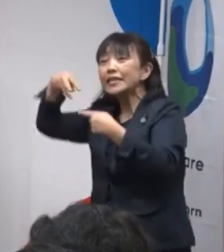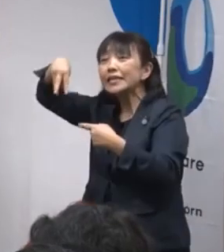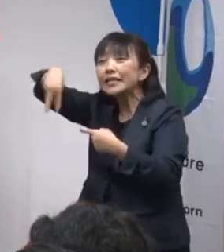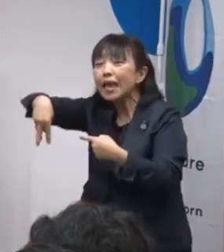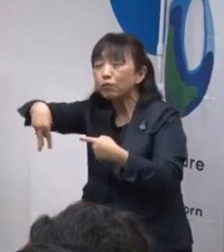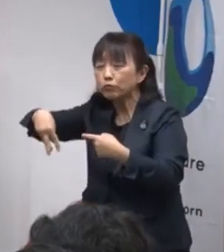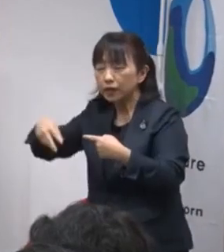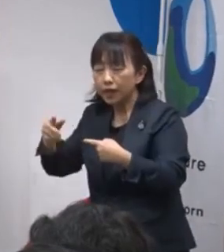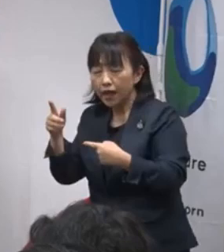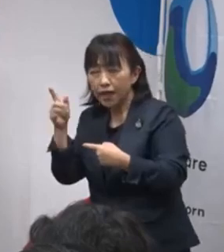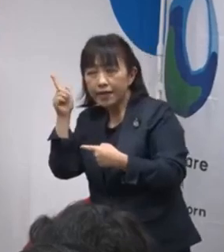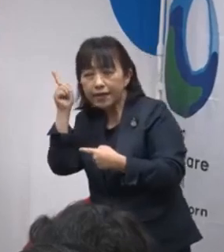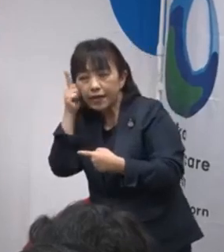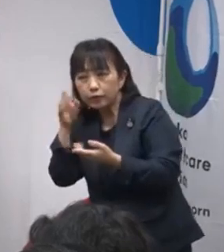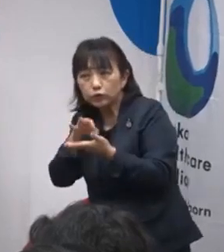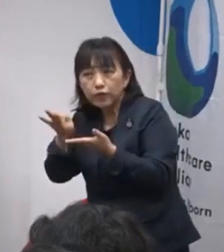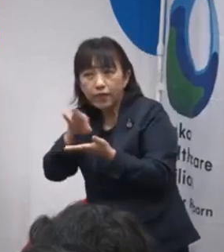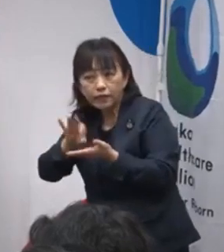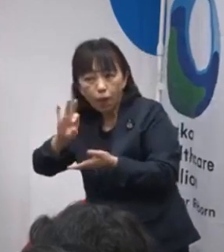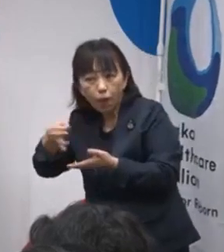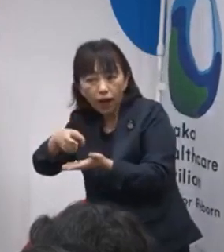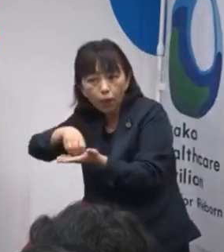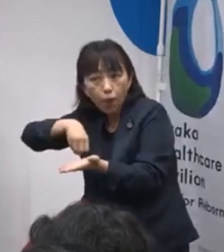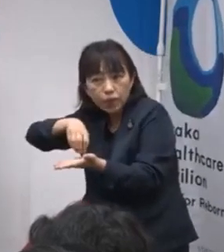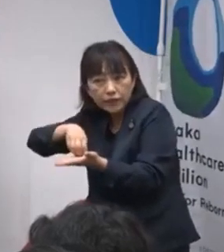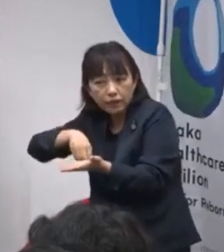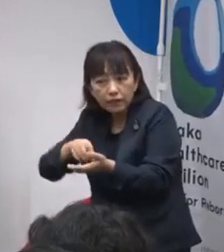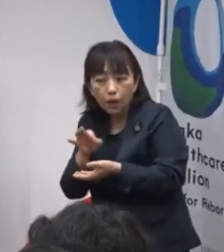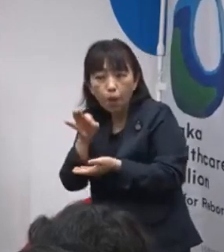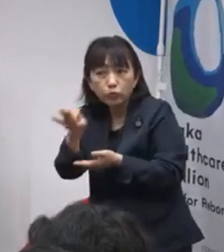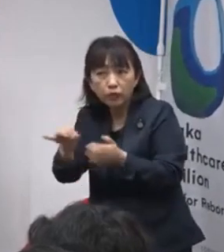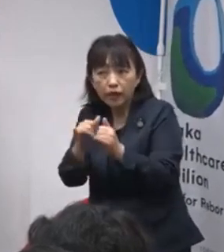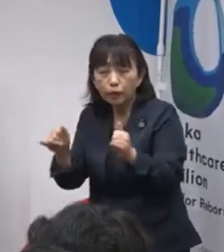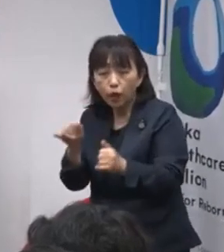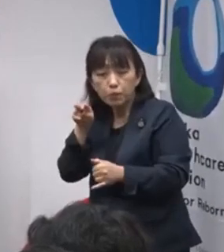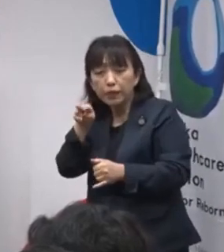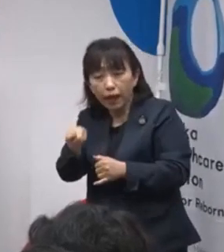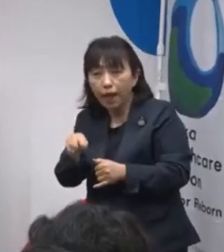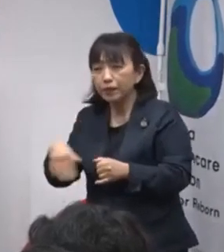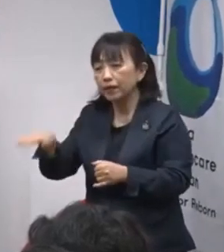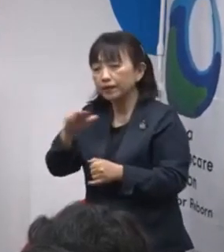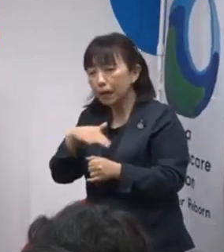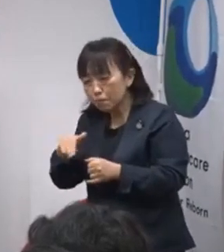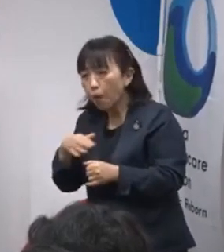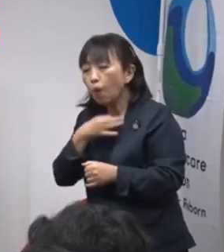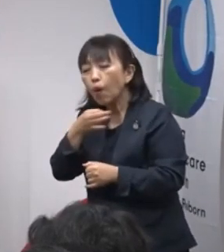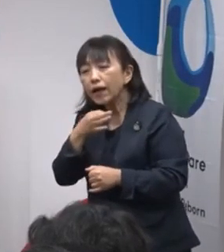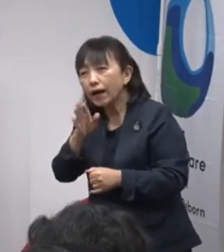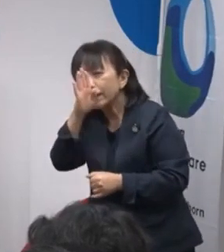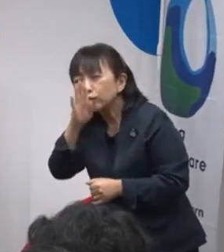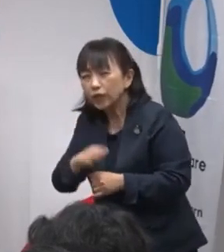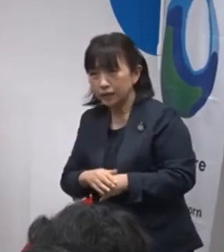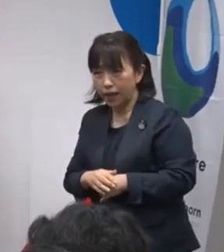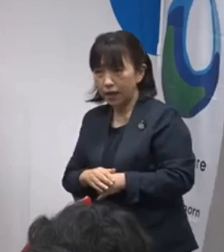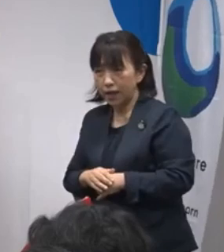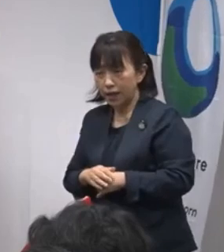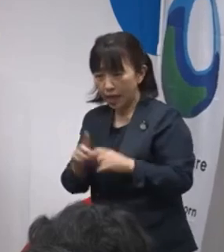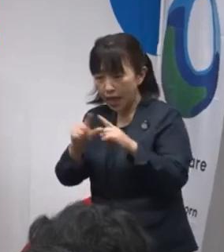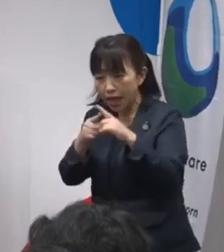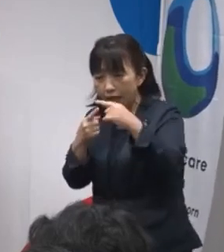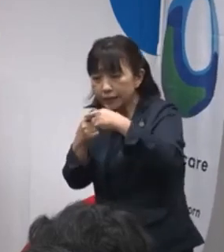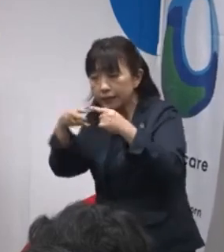携帯電話を使っている人が見かけたら、ぜひ皆さんも声かけをしてもらえたらなと。 ATM の前で携帯電話を使いなが